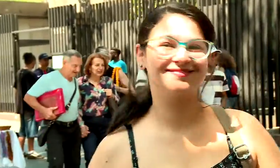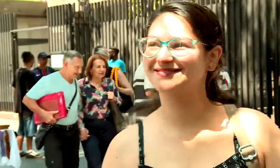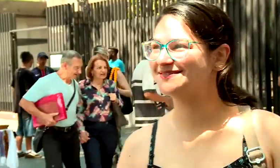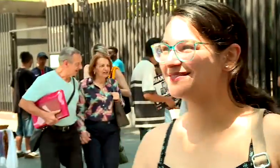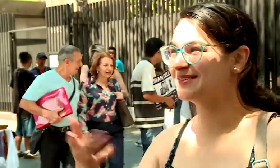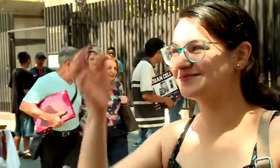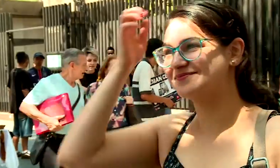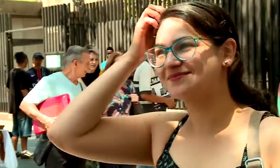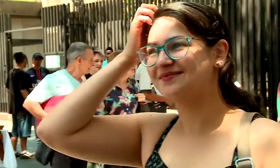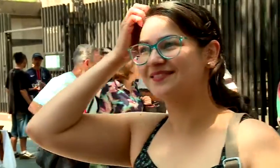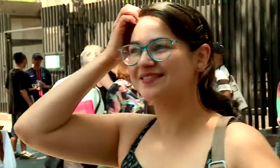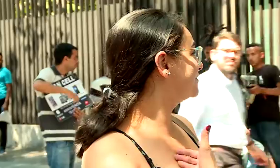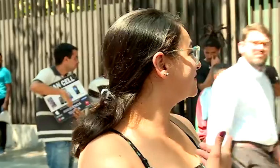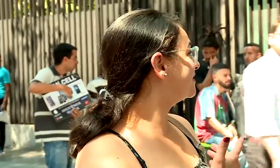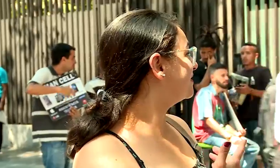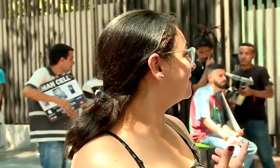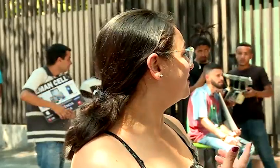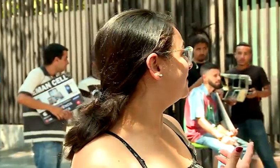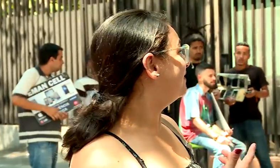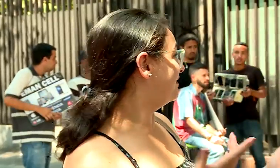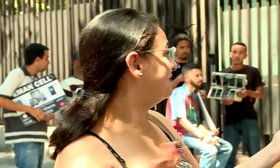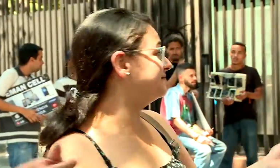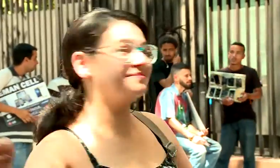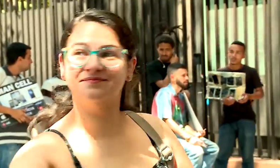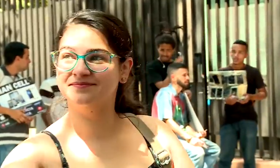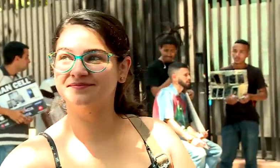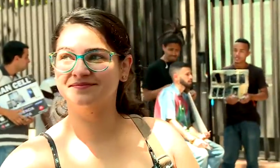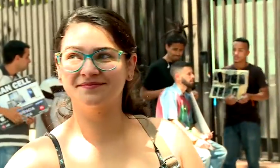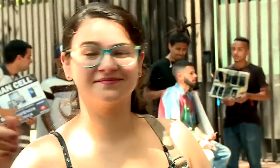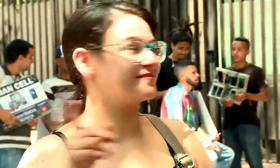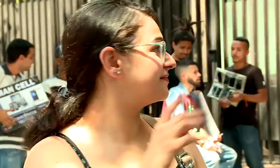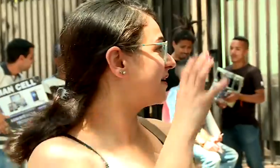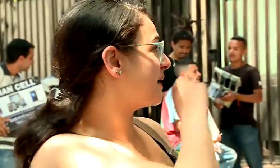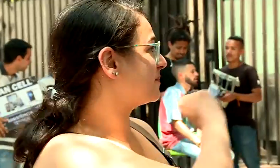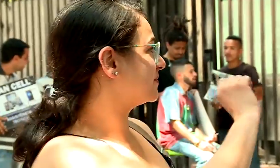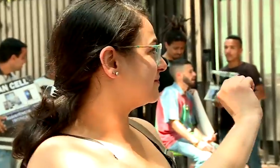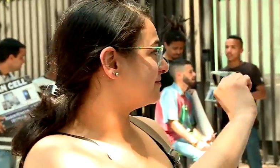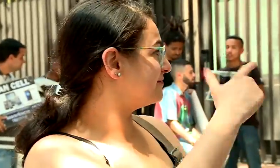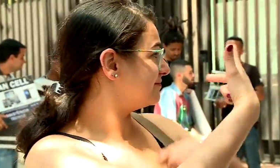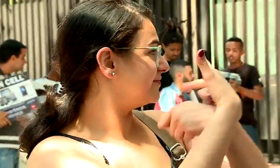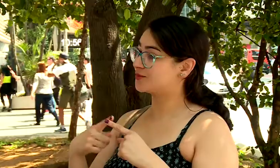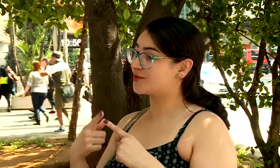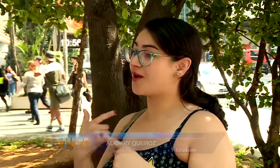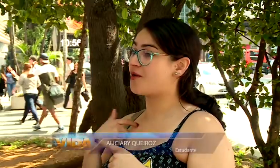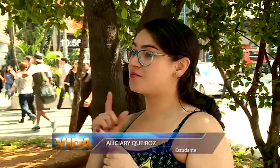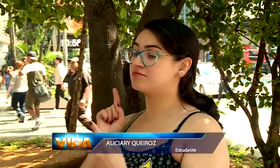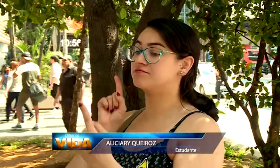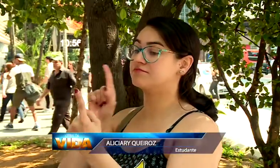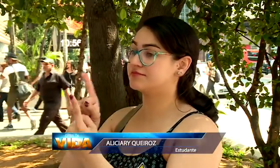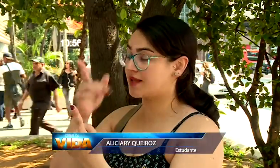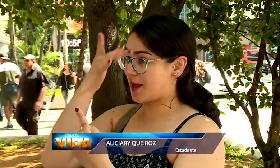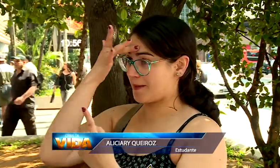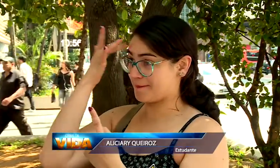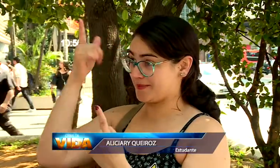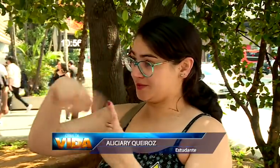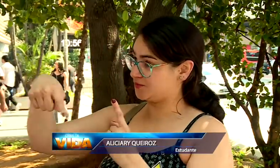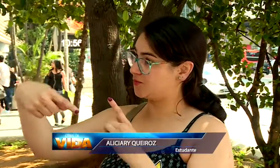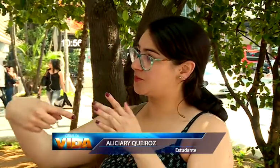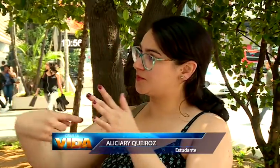calma na hora de conversar com um deficiente auditivo ajuda muito na compreensão deles. Eu sinto que as pessoas às vezes têm um pouco de medo, né?